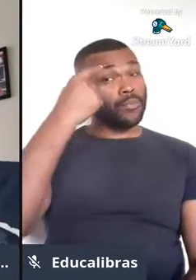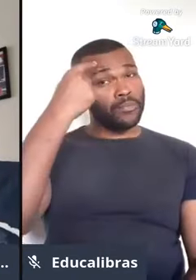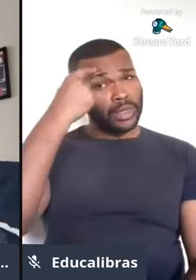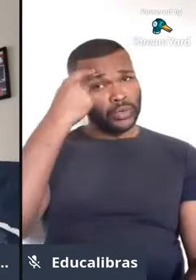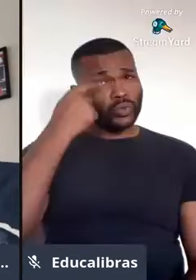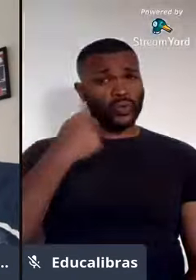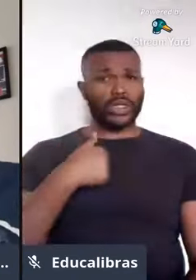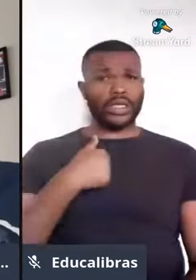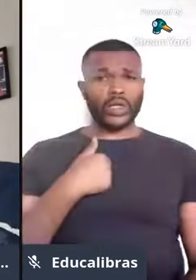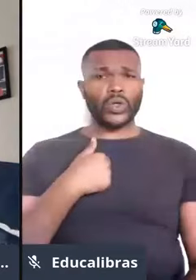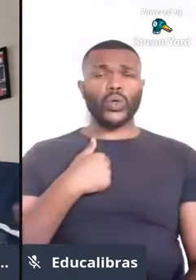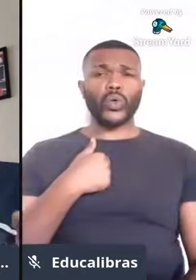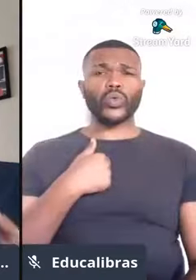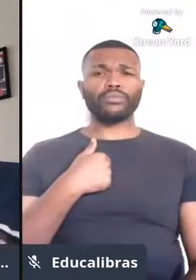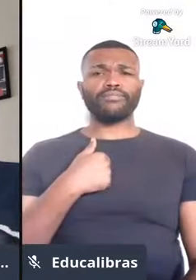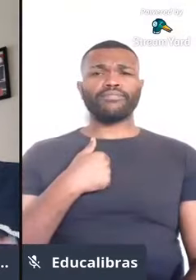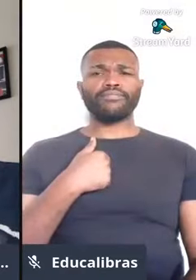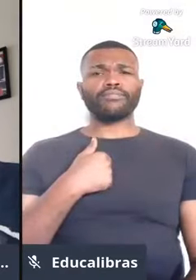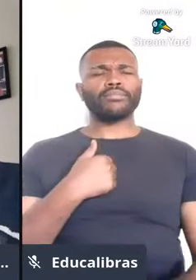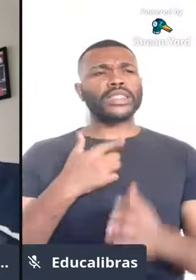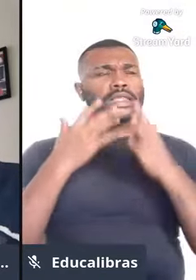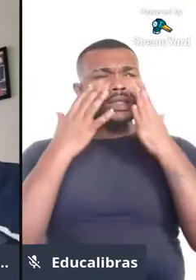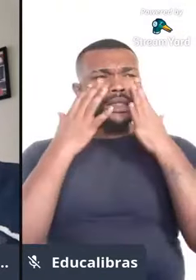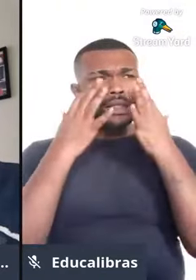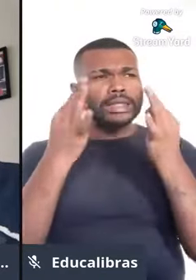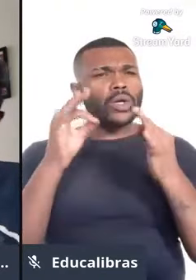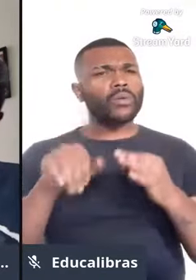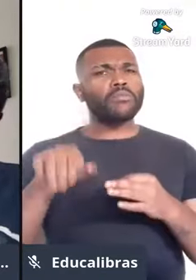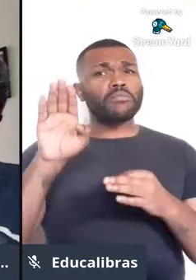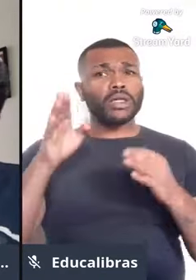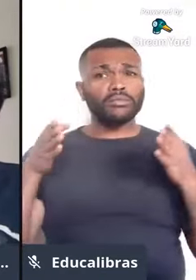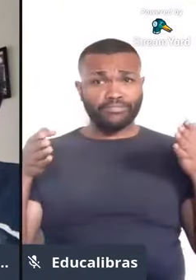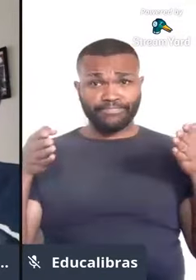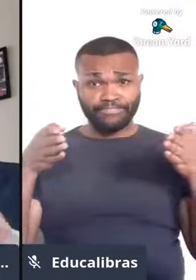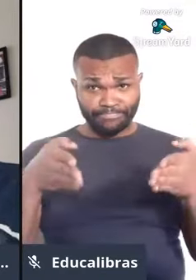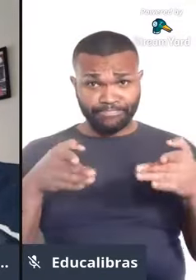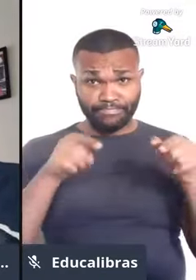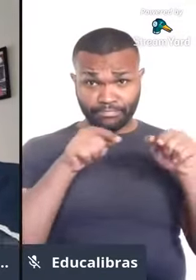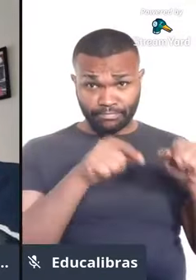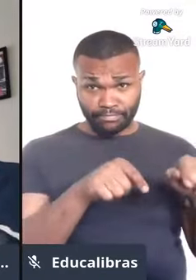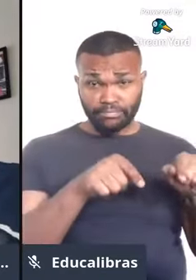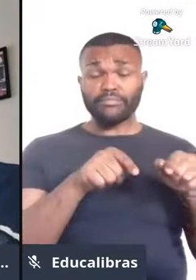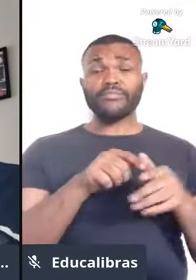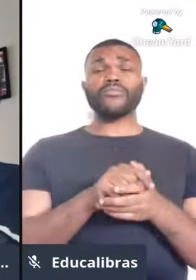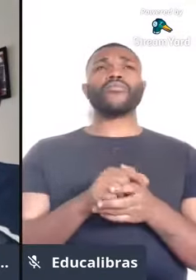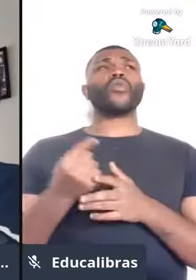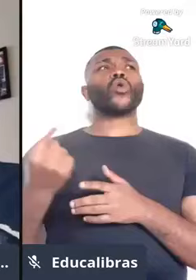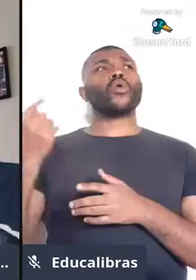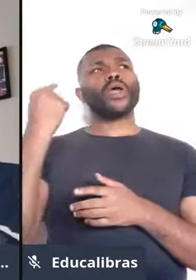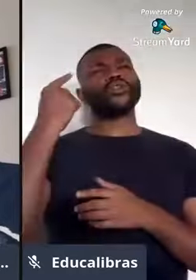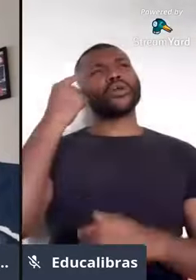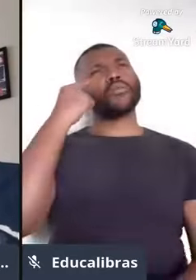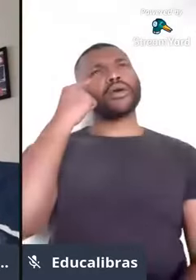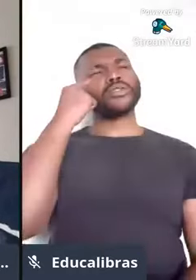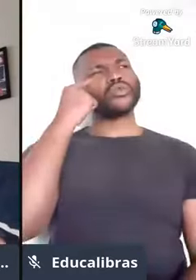passei a prestar mais atenção especificamente nesse caso, no começo eu dizia que a imprensa não aborda o